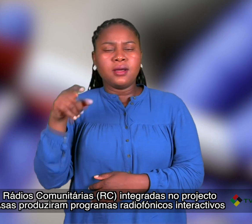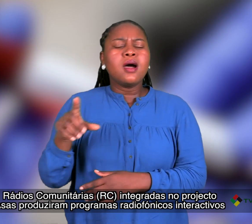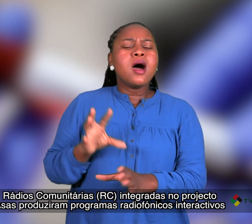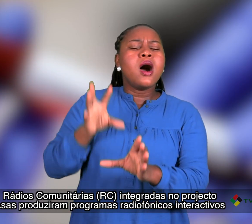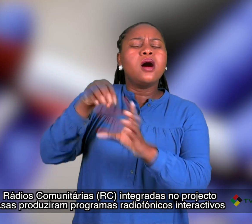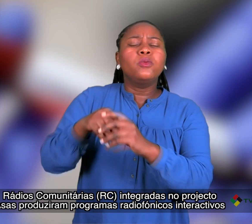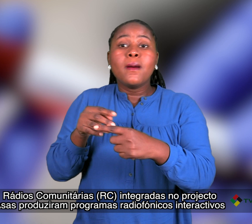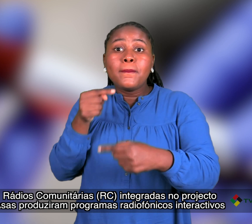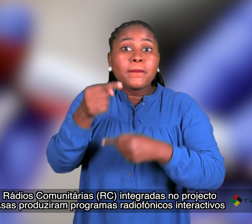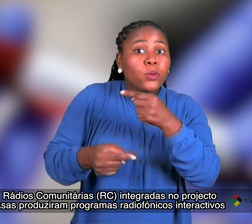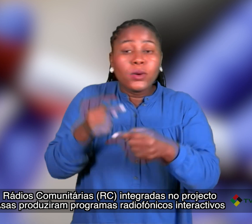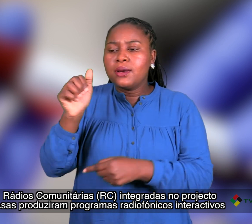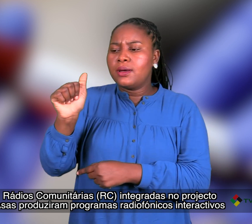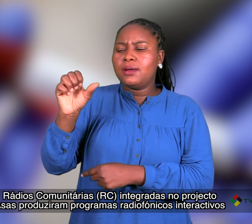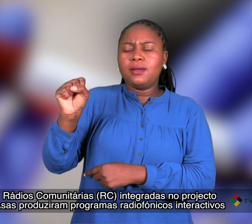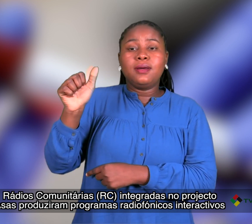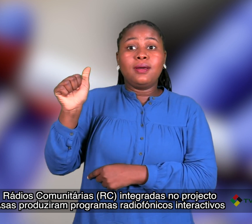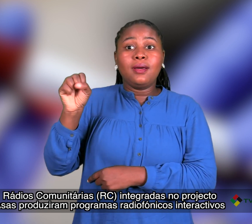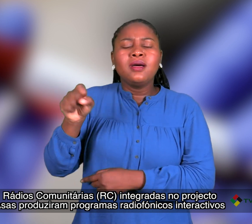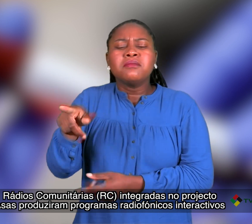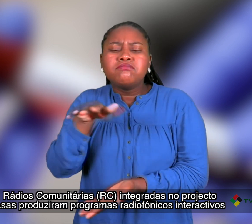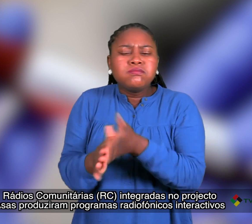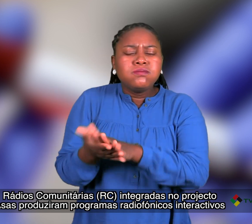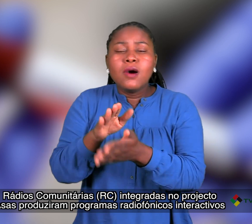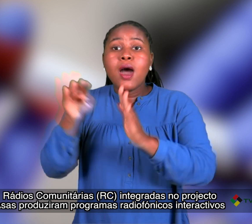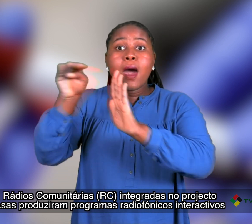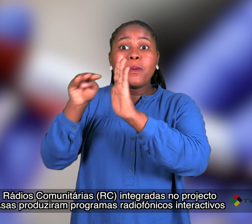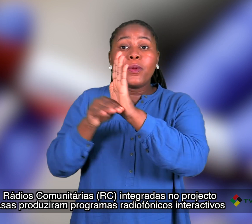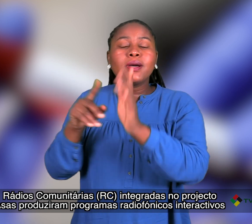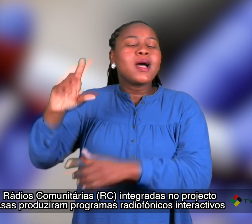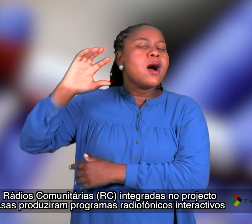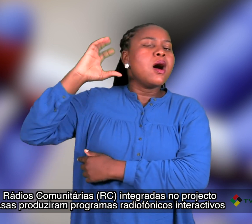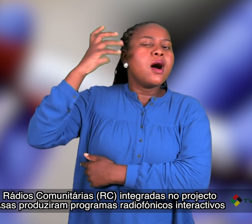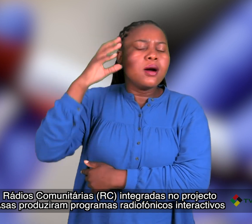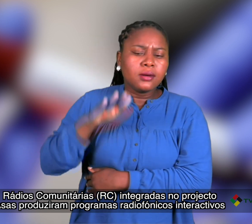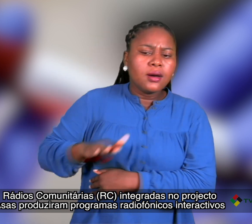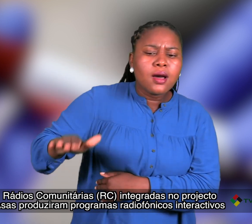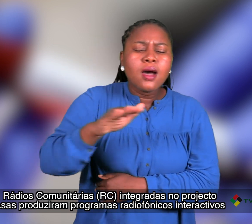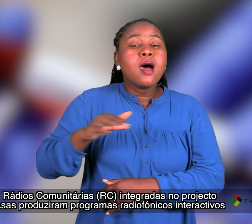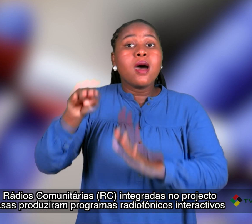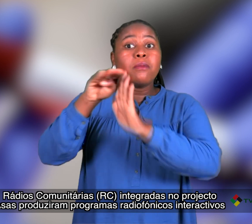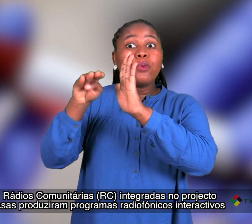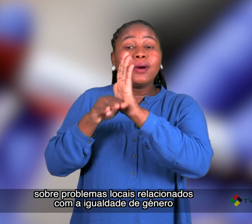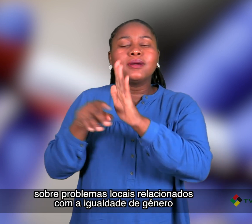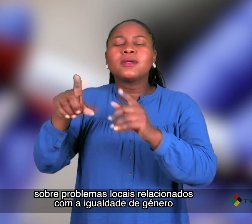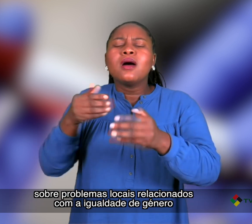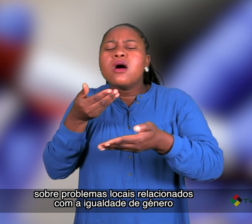Rádios comunitárias integradas no Projeto ASAS produziram programas radiofónicos interativos sobre problemas